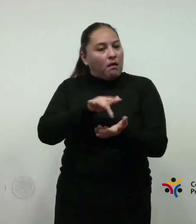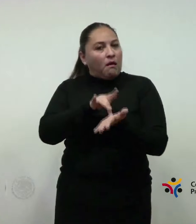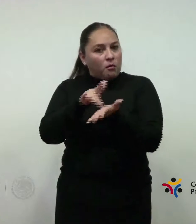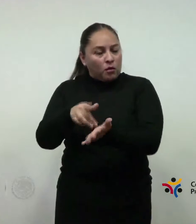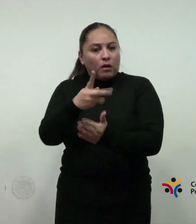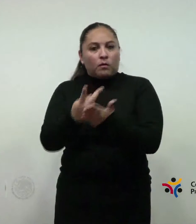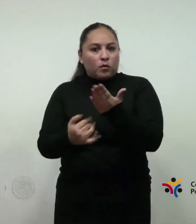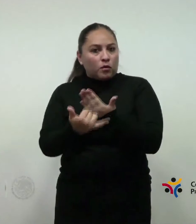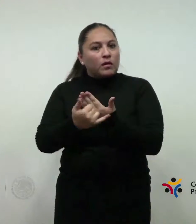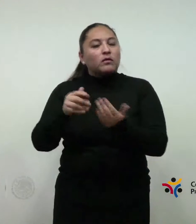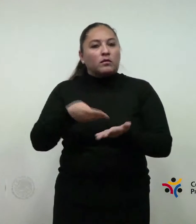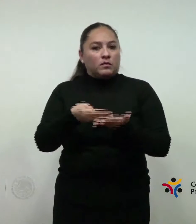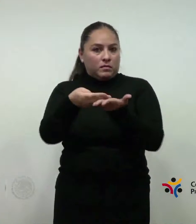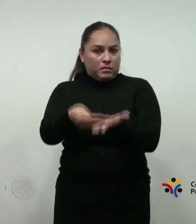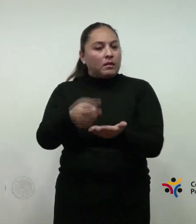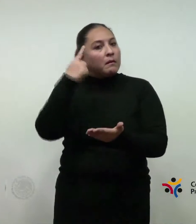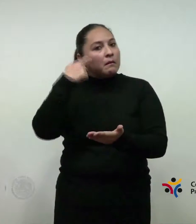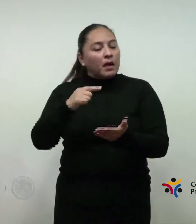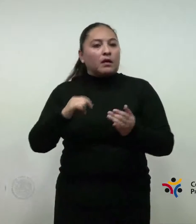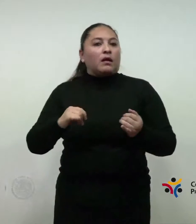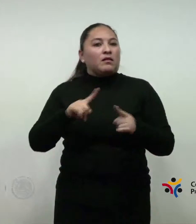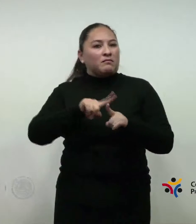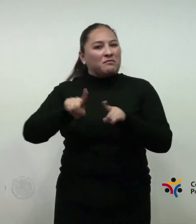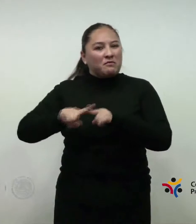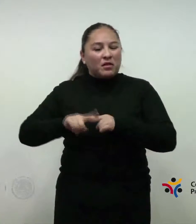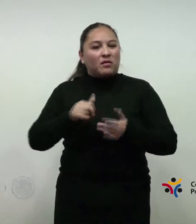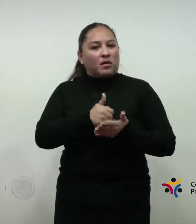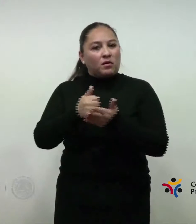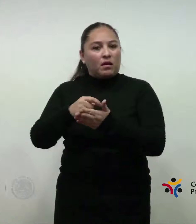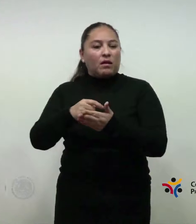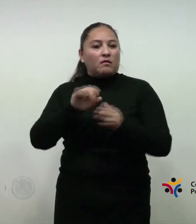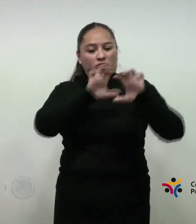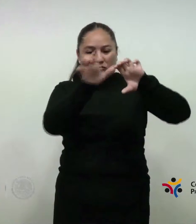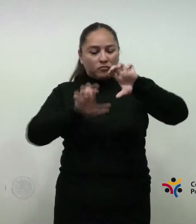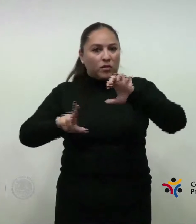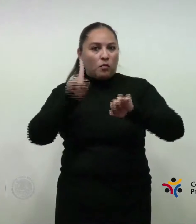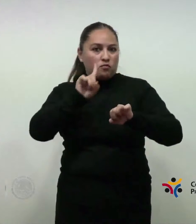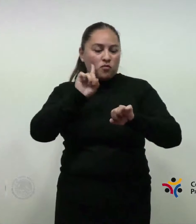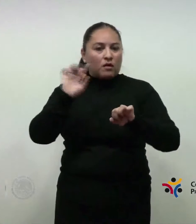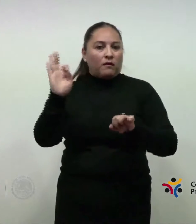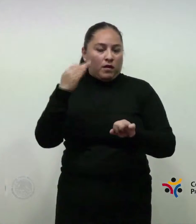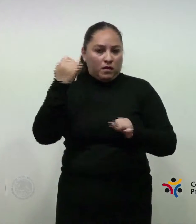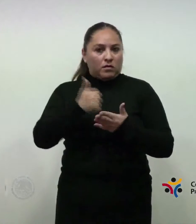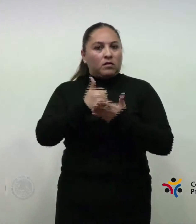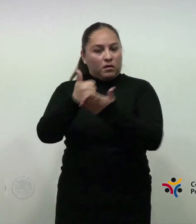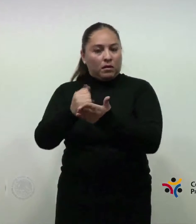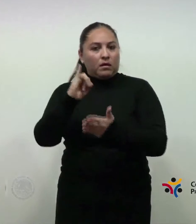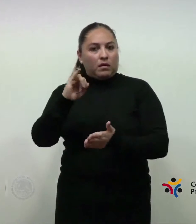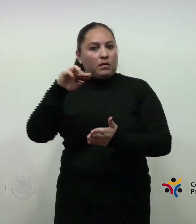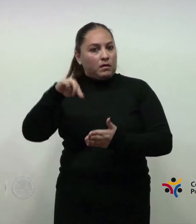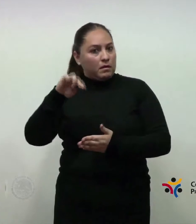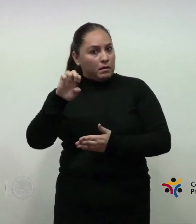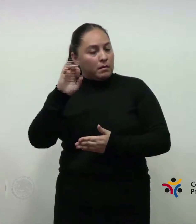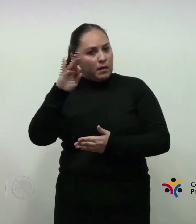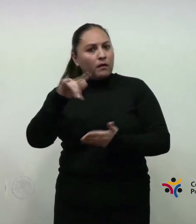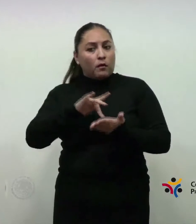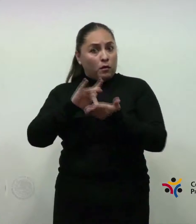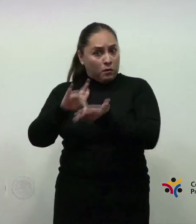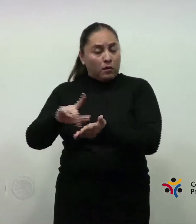proyectos presentados por las instancias de mujeres en las entidades federativas imef con la cooperación del gobierno y de la